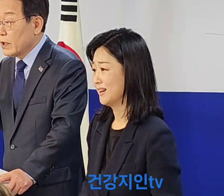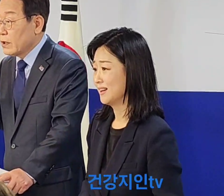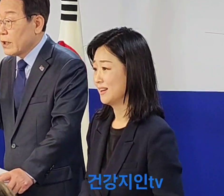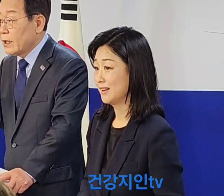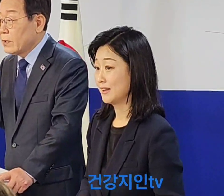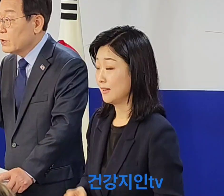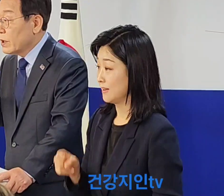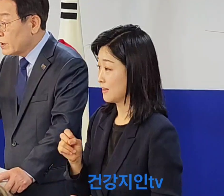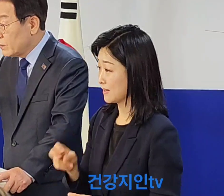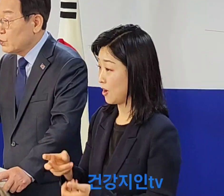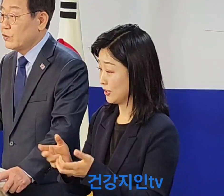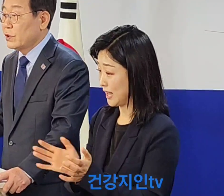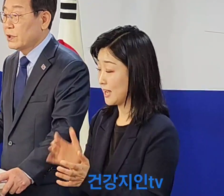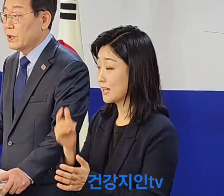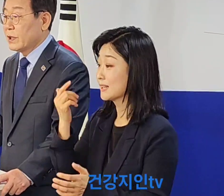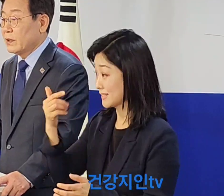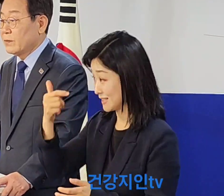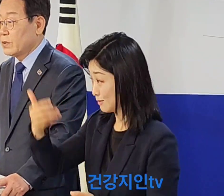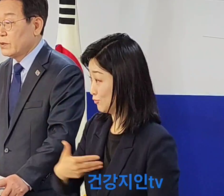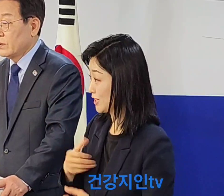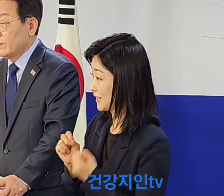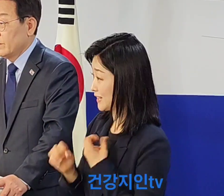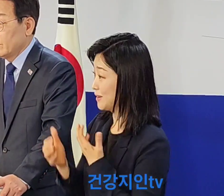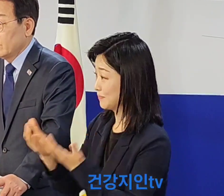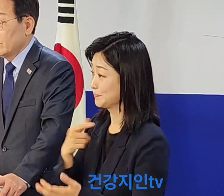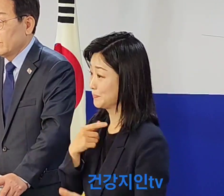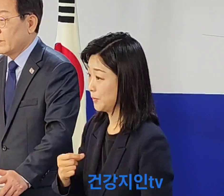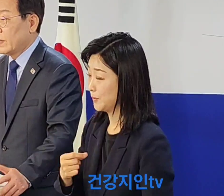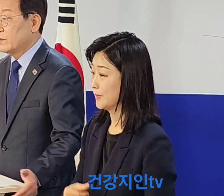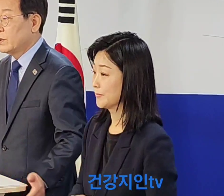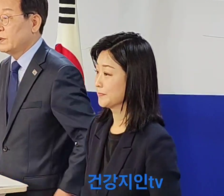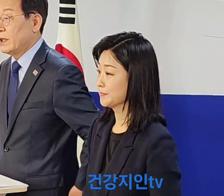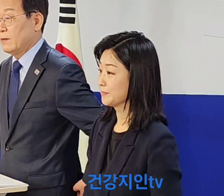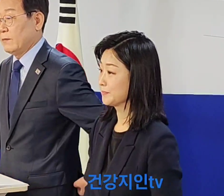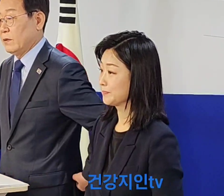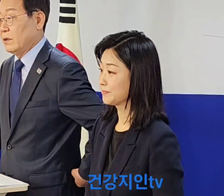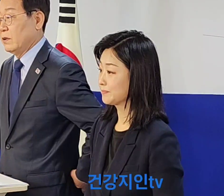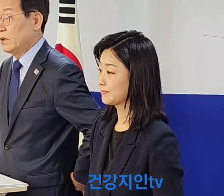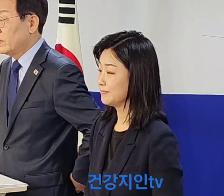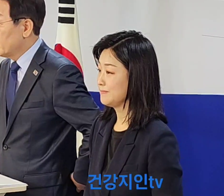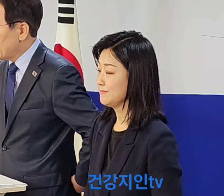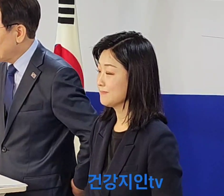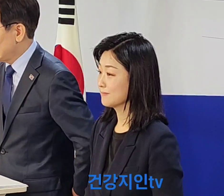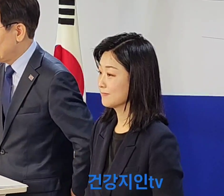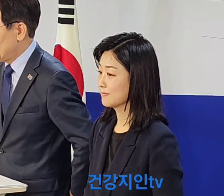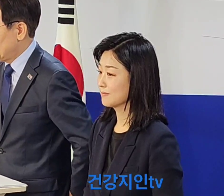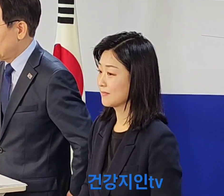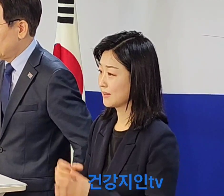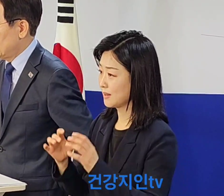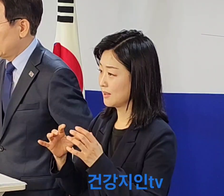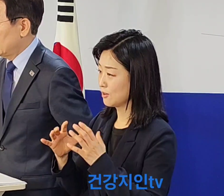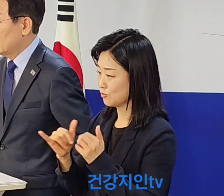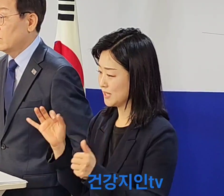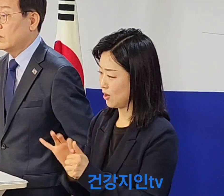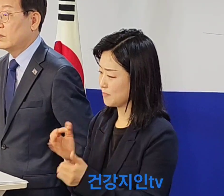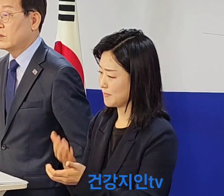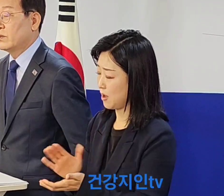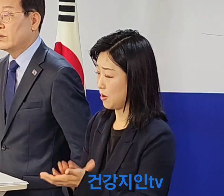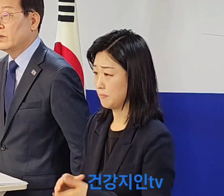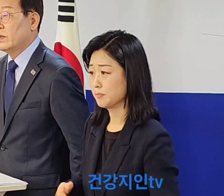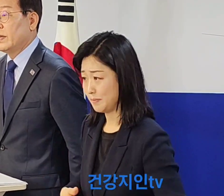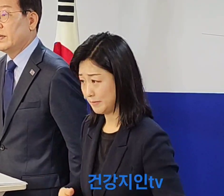정부 여당에 이번에 질문도 해주셨으니까 다시 한번 말씀드립니다. 이번에 해야 됩니다.